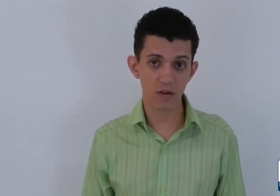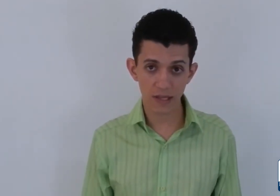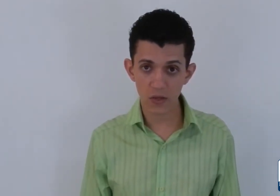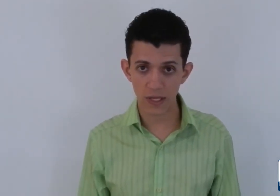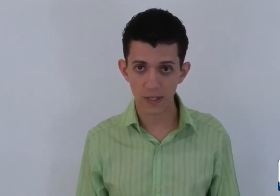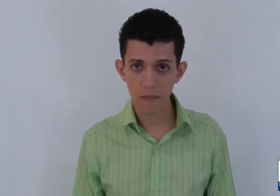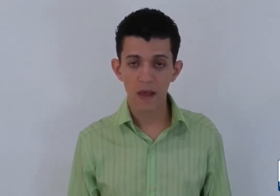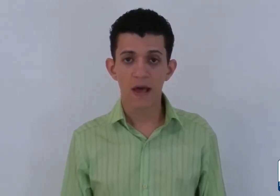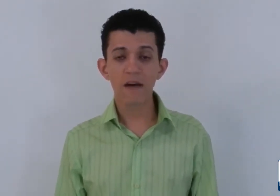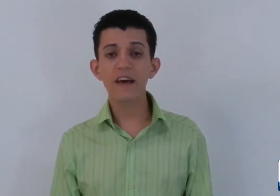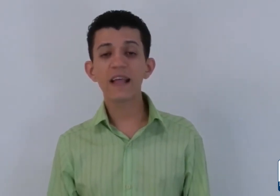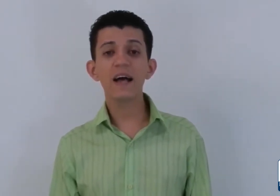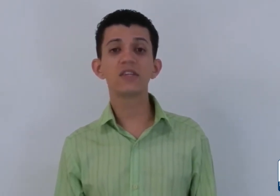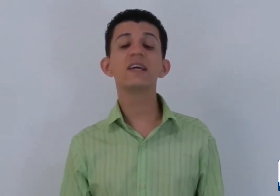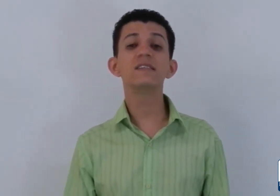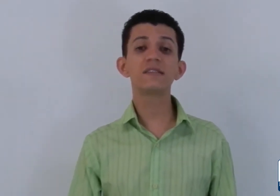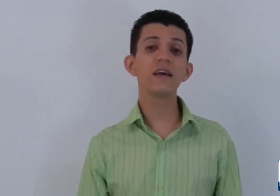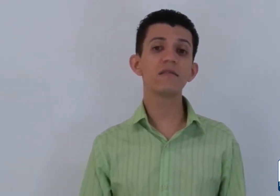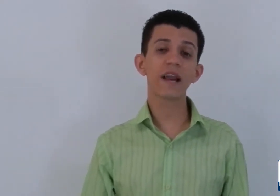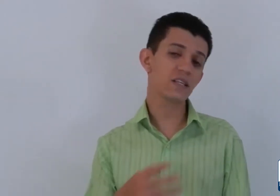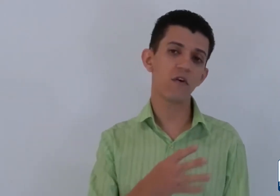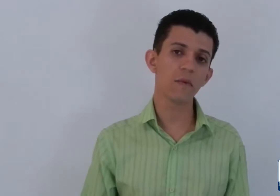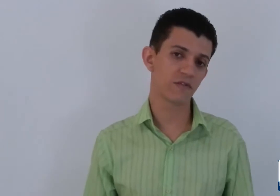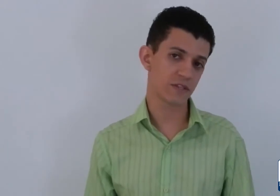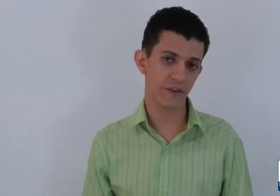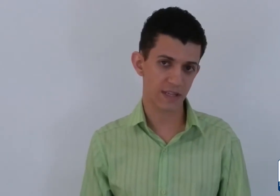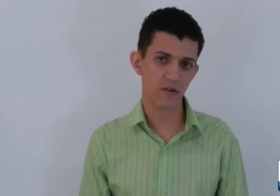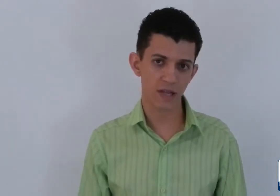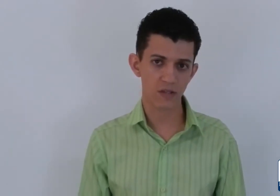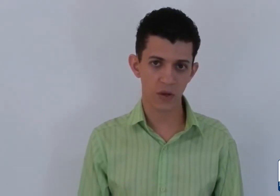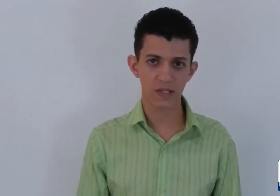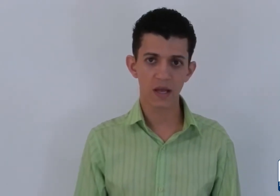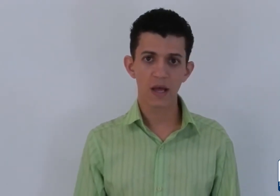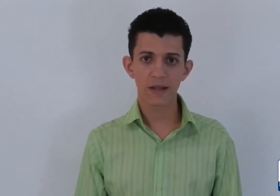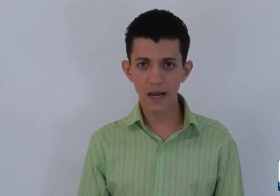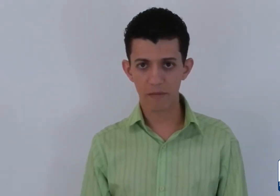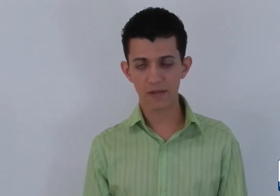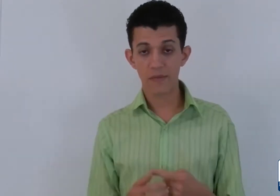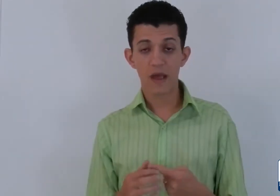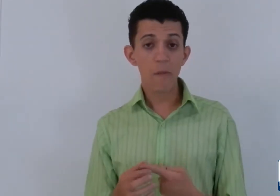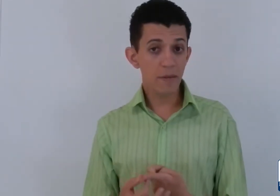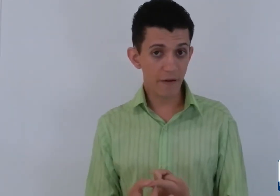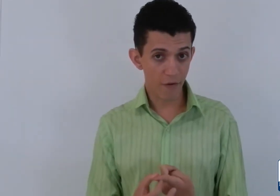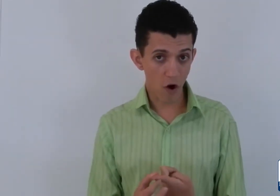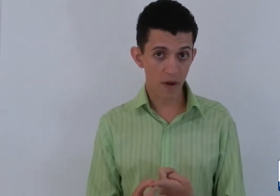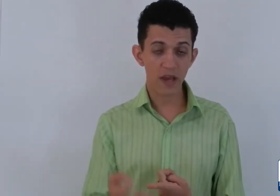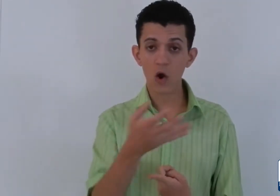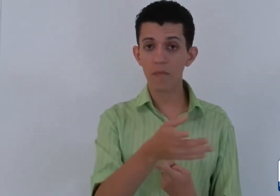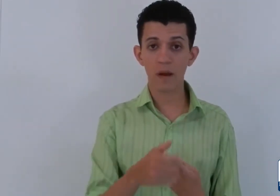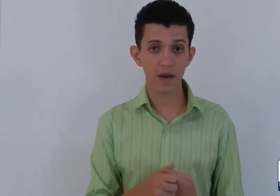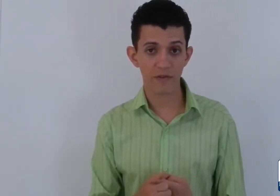anotações. Na verdade, existem três formas de você fazer as anotações da Libras. A primeira forma, que é como minha amiga